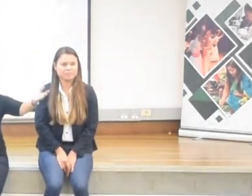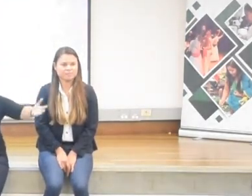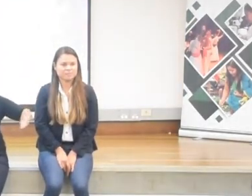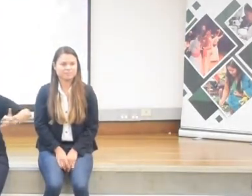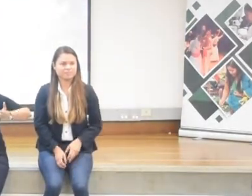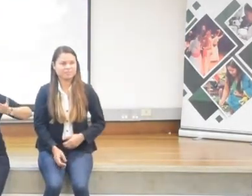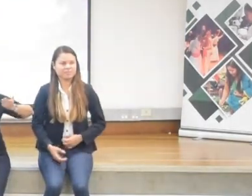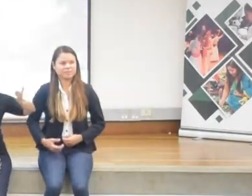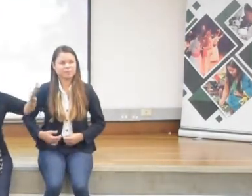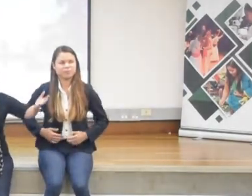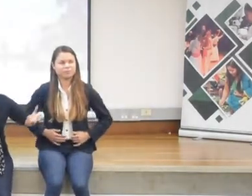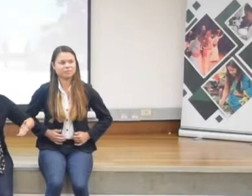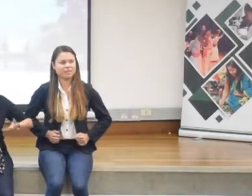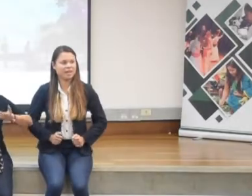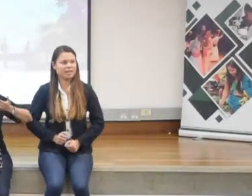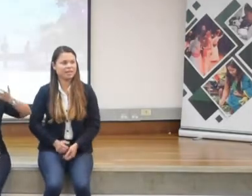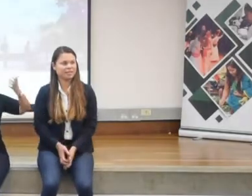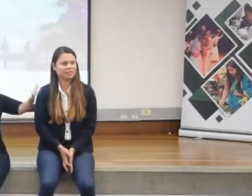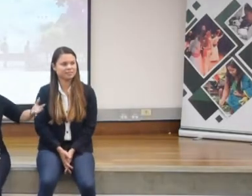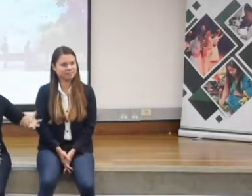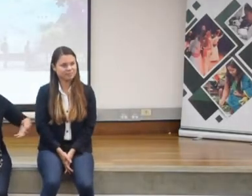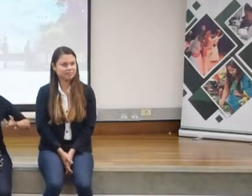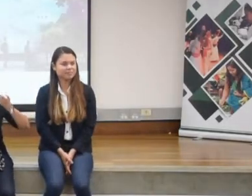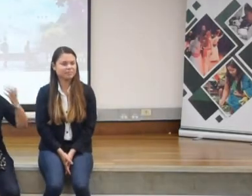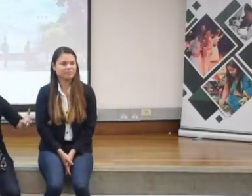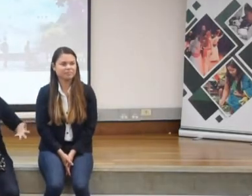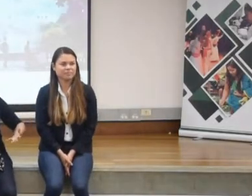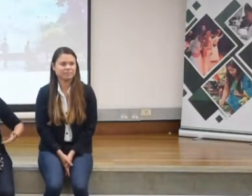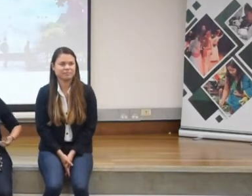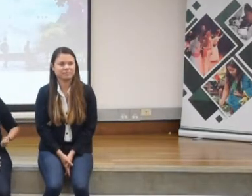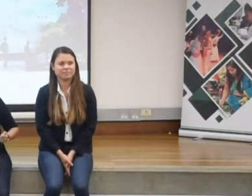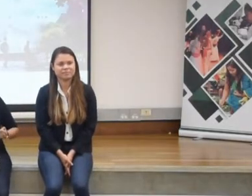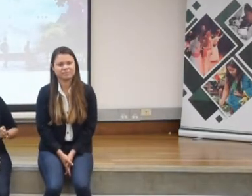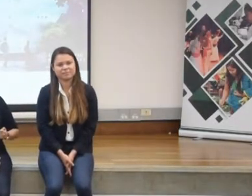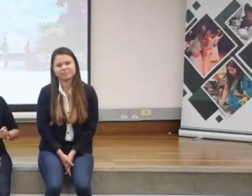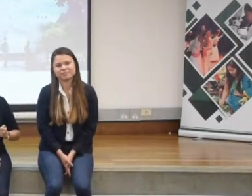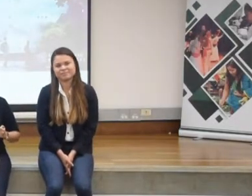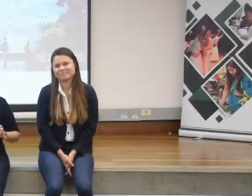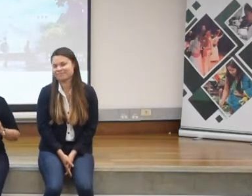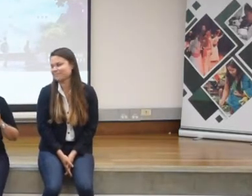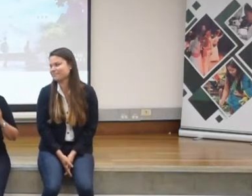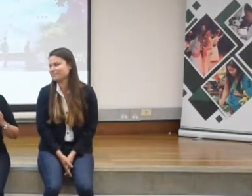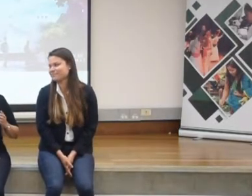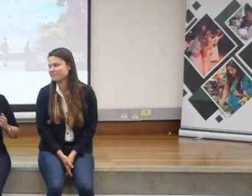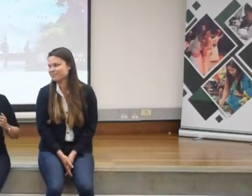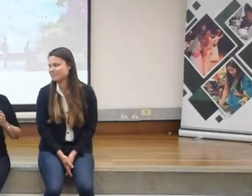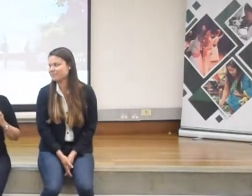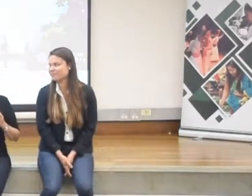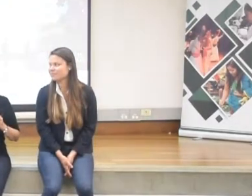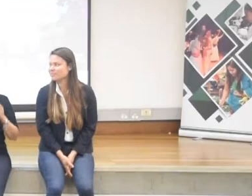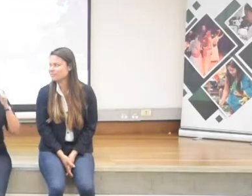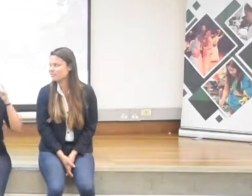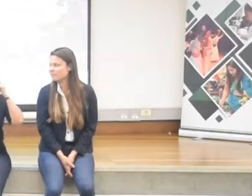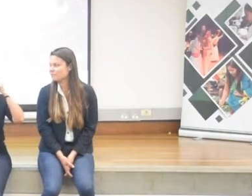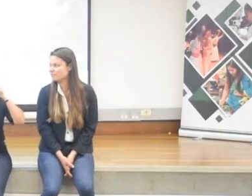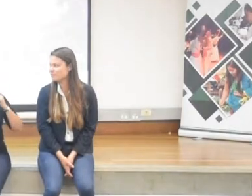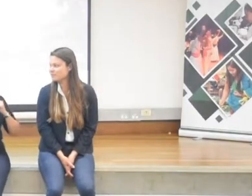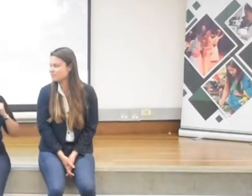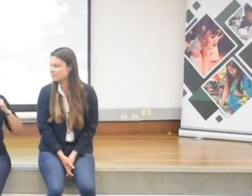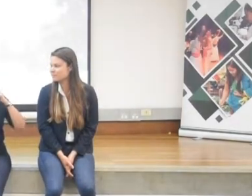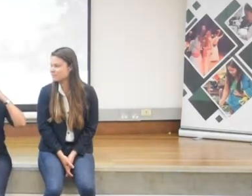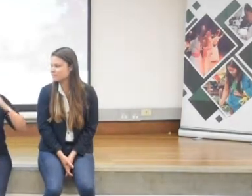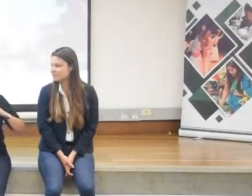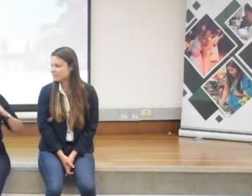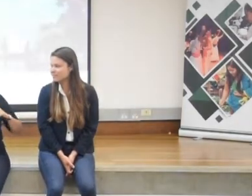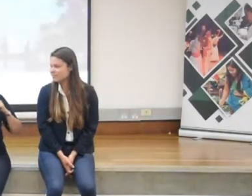Algún voluntario, alguien que esté desesperadamente, que quiera, ¿sí? Es el momento, mírame pues cómo